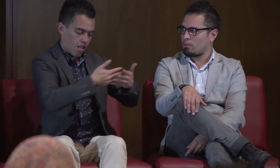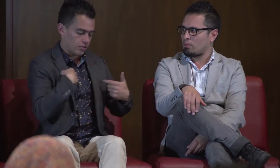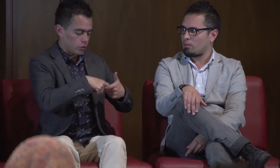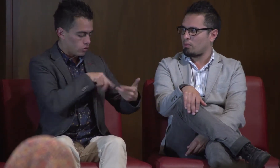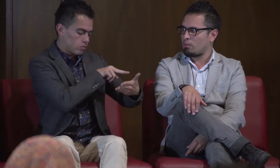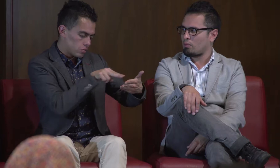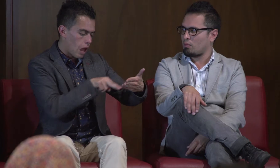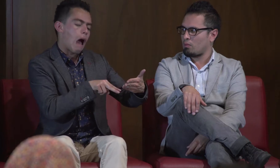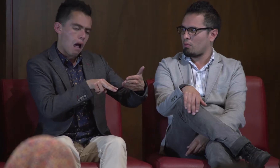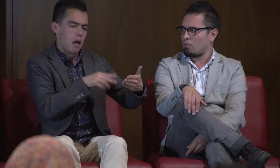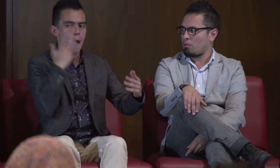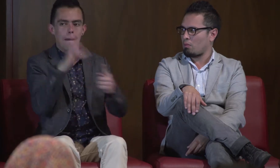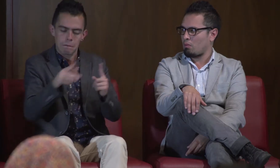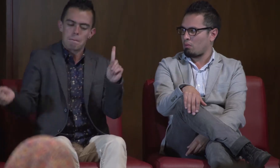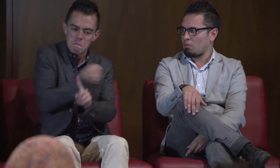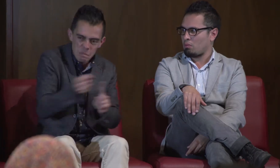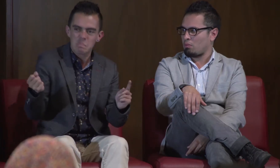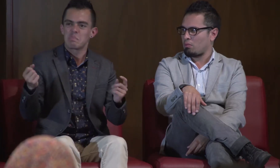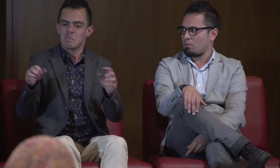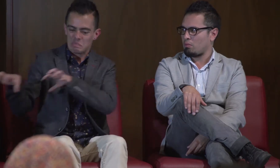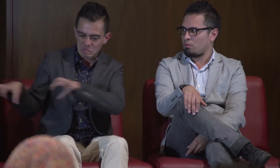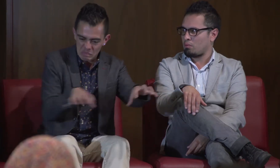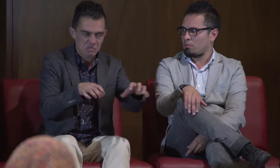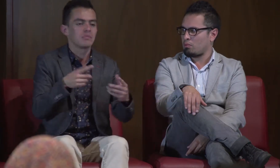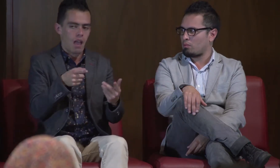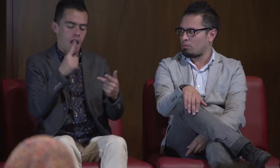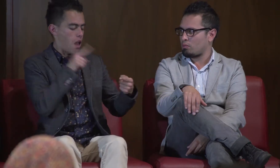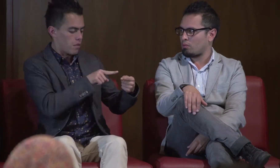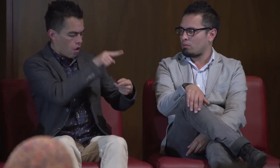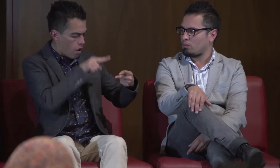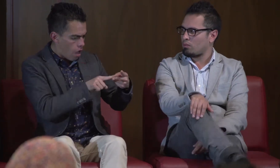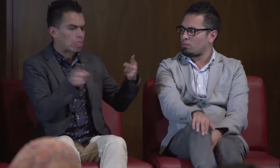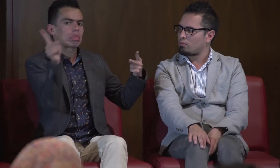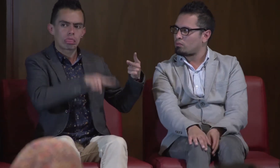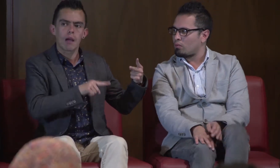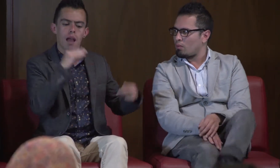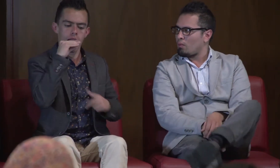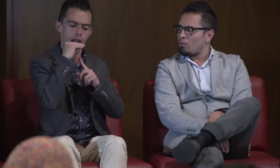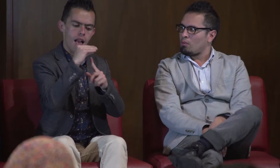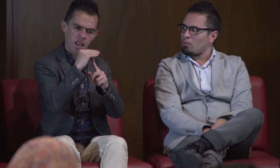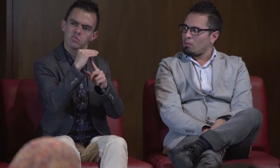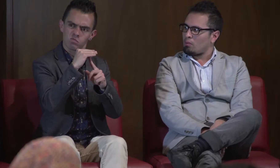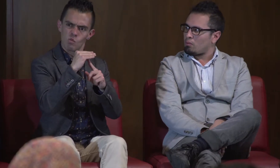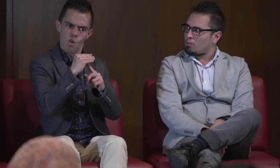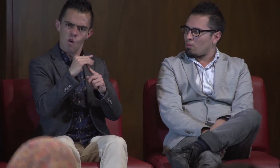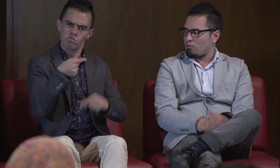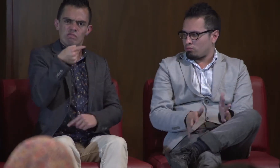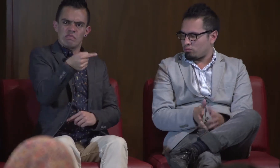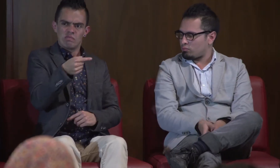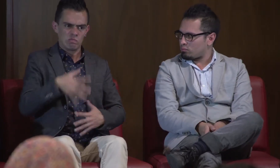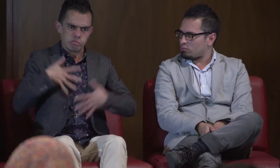las personas sordas cuando hablan de violencia, pero cuando leíamos el documento decíamos, sí, por un lado habla de la violencia física que se puede